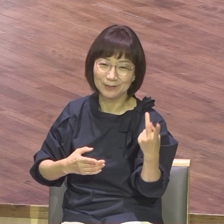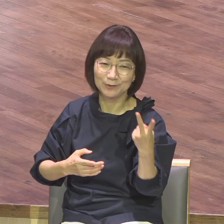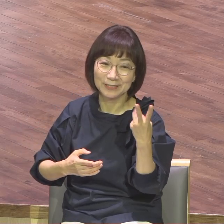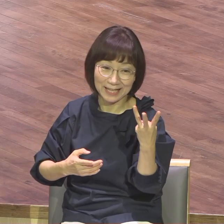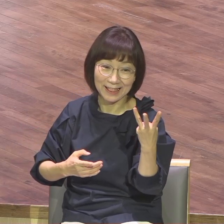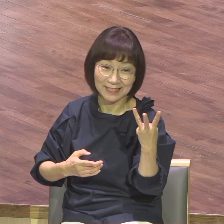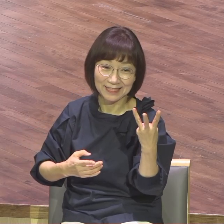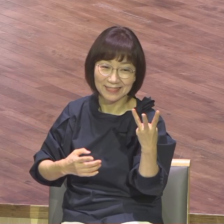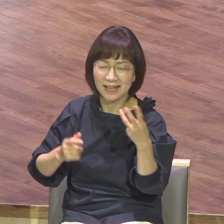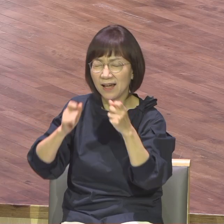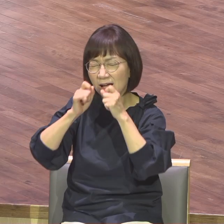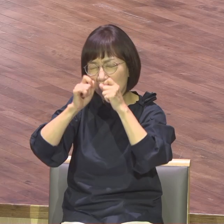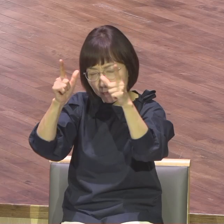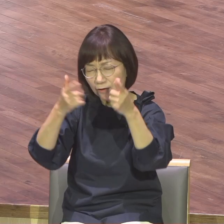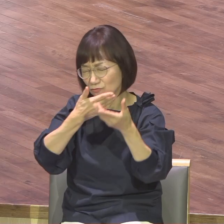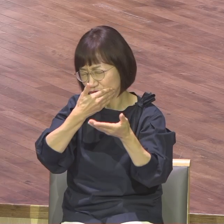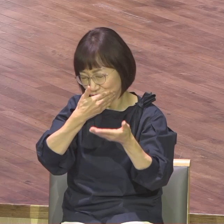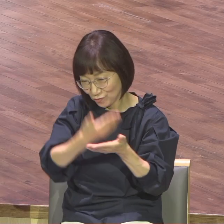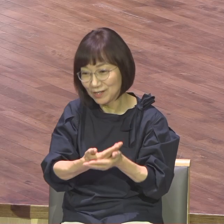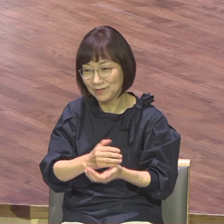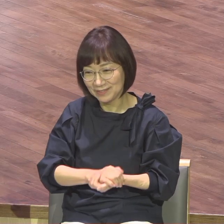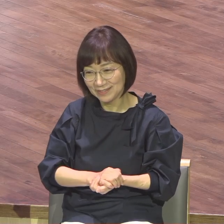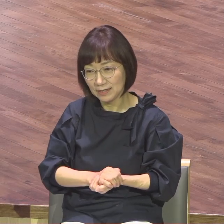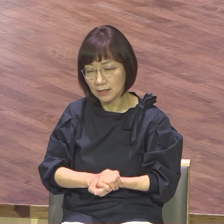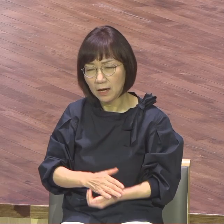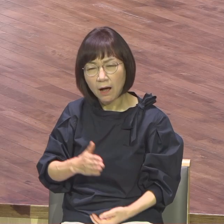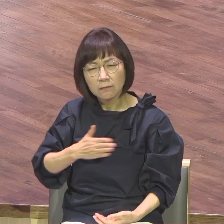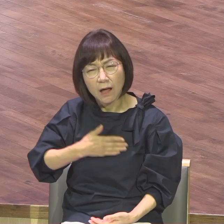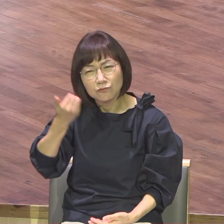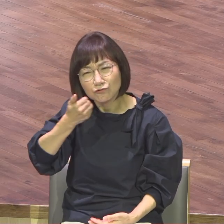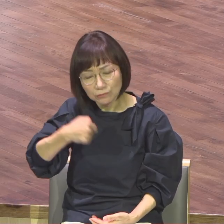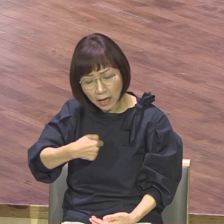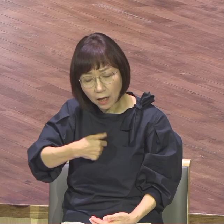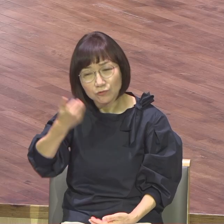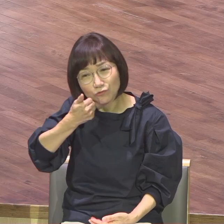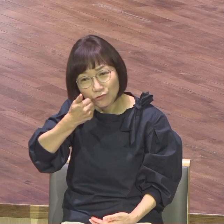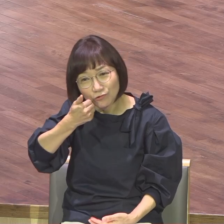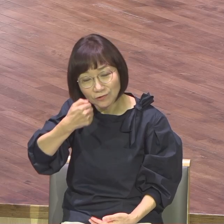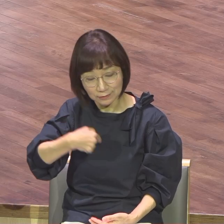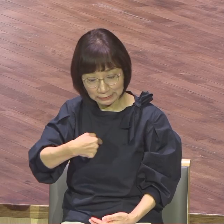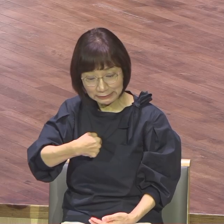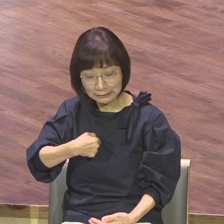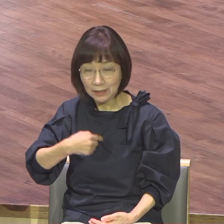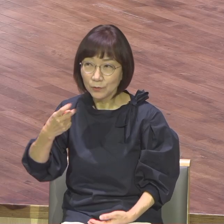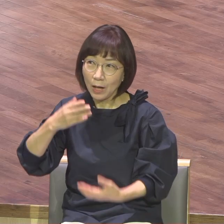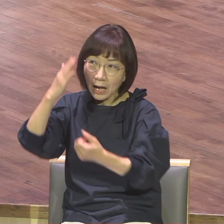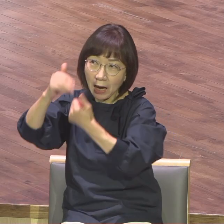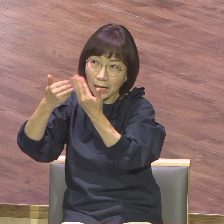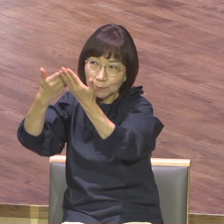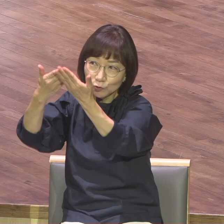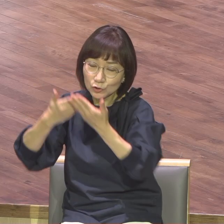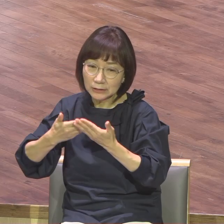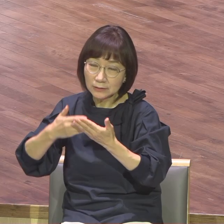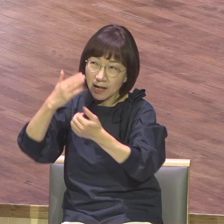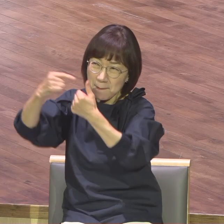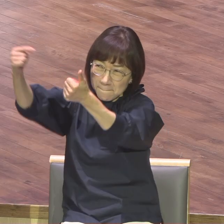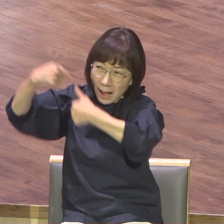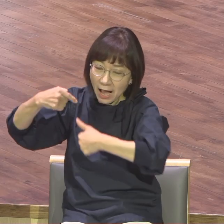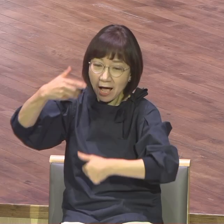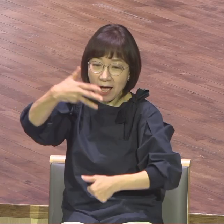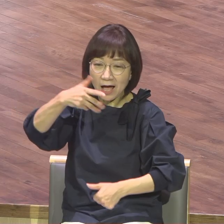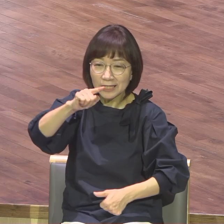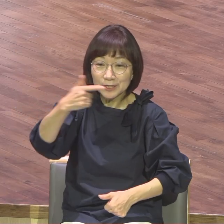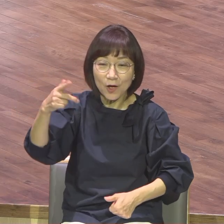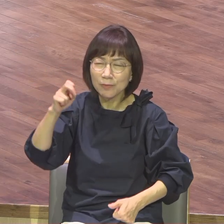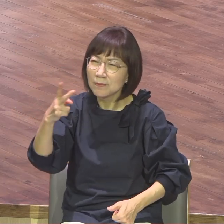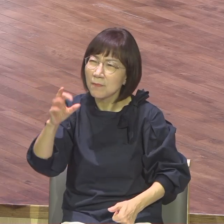깨닫는 것이 굉장히 중요합니다. 내가 누군가를 알아야 되고 내게 하나님 주신 천명, 소명, 사명이 무엇인지 알아야